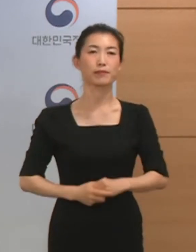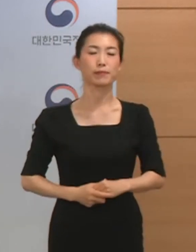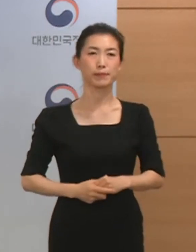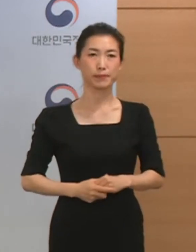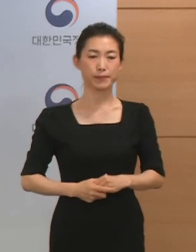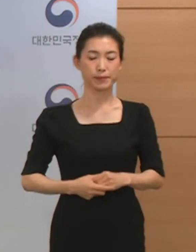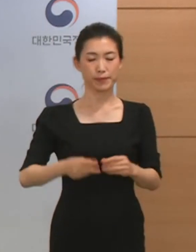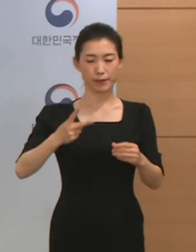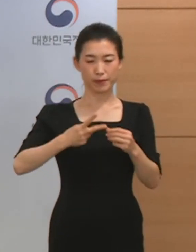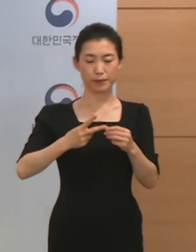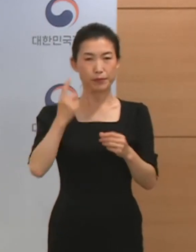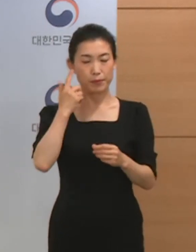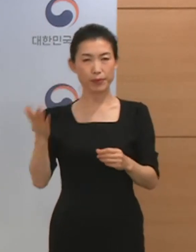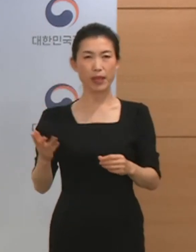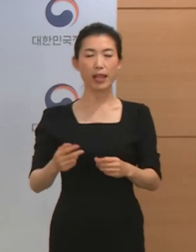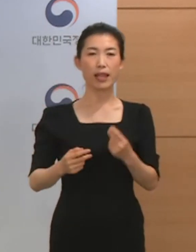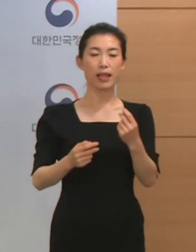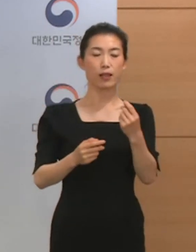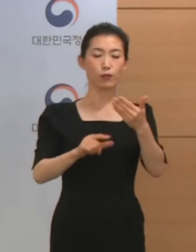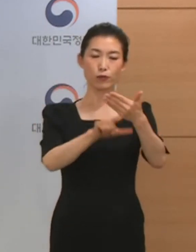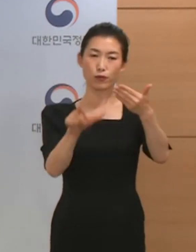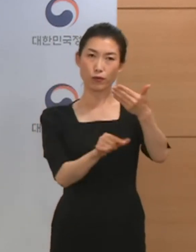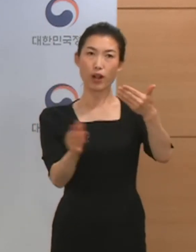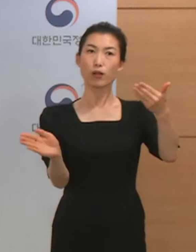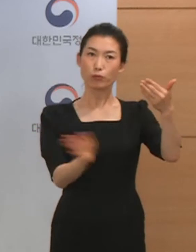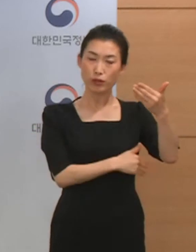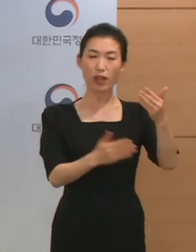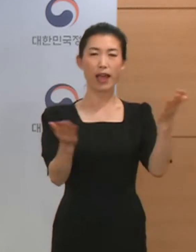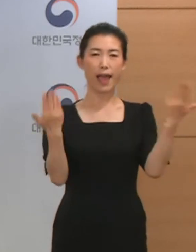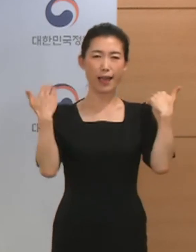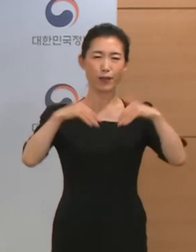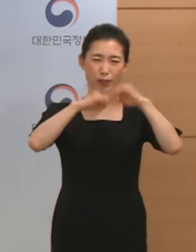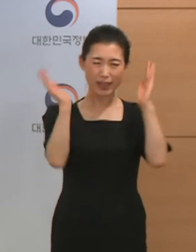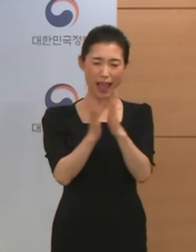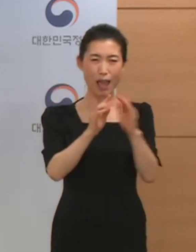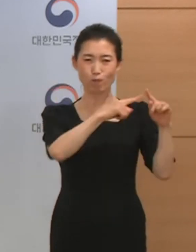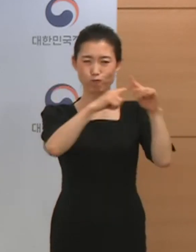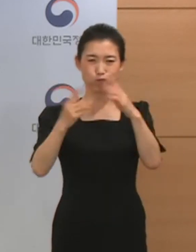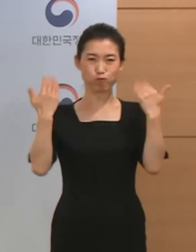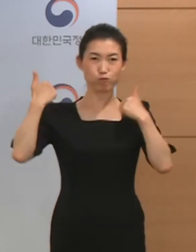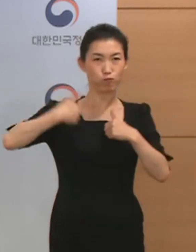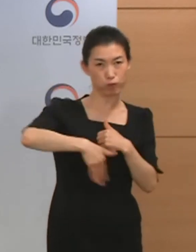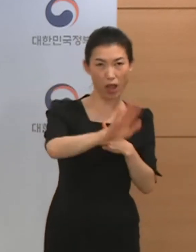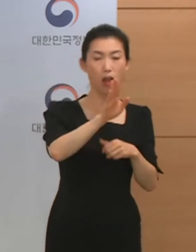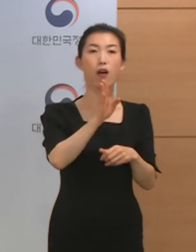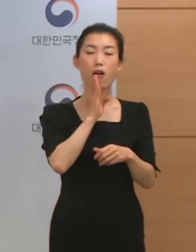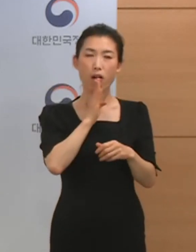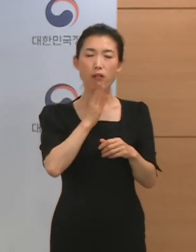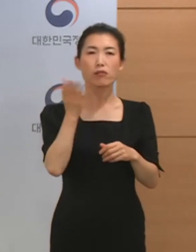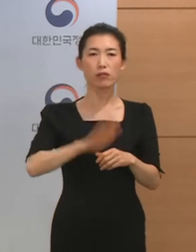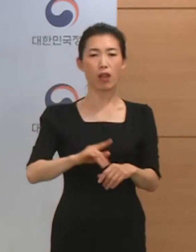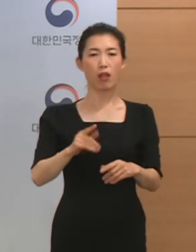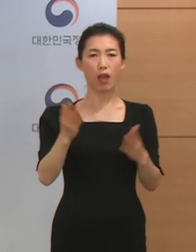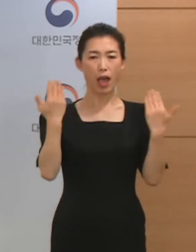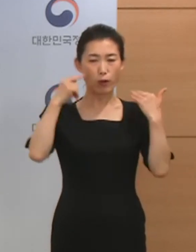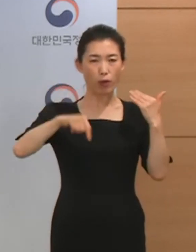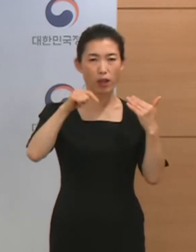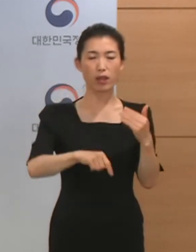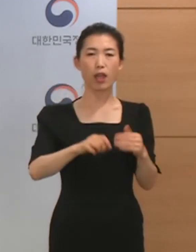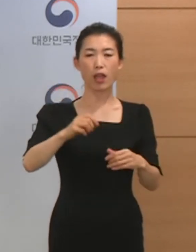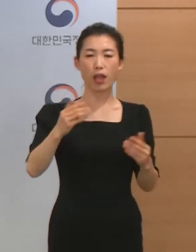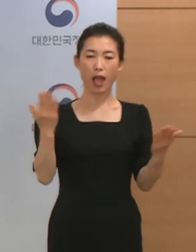질문입니다. 2학기부터 전면 등교를 하게 된다면 예방접종 계획상 교직원과 고3을 제외한